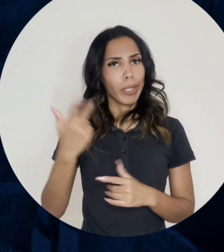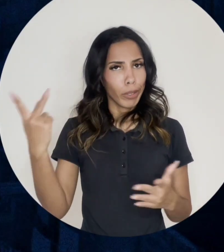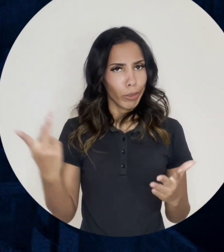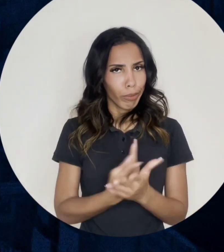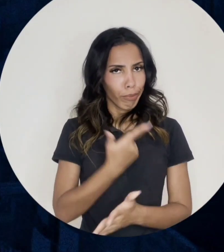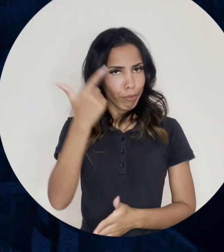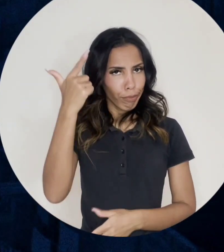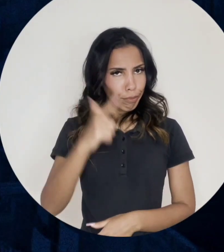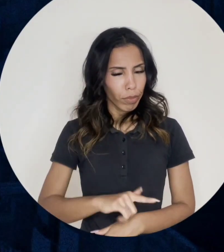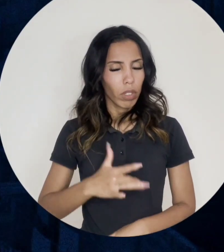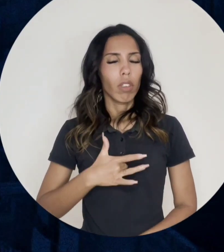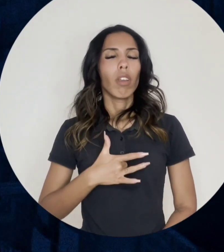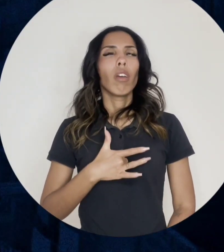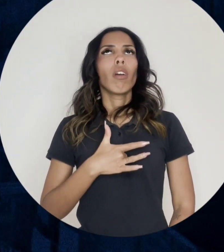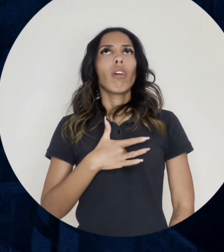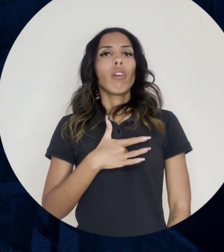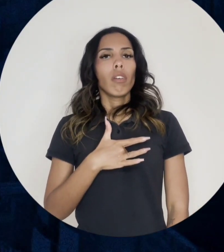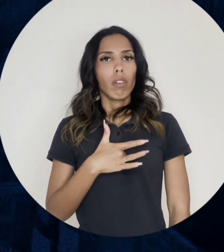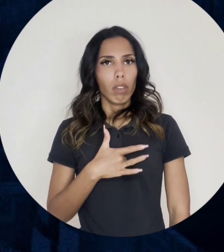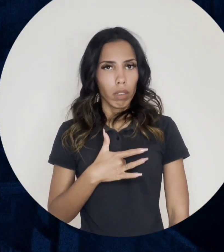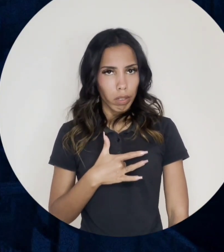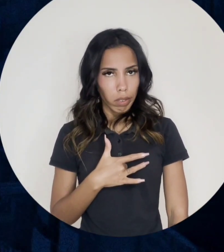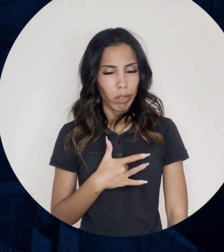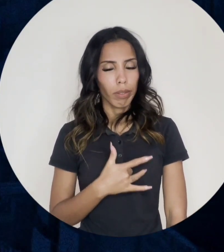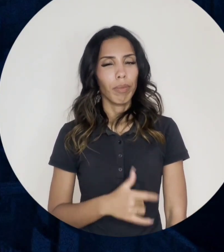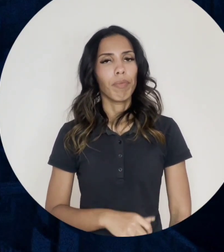de tuberculose.